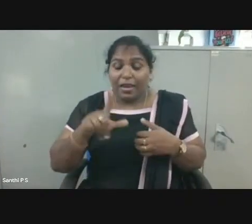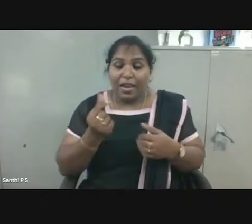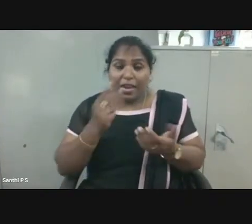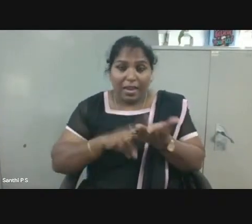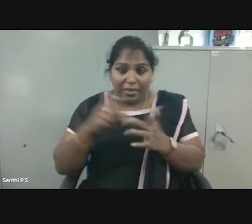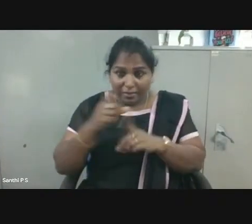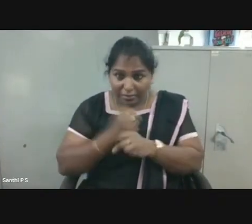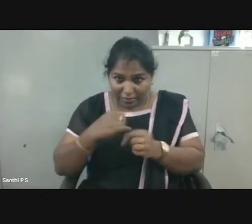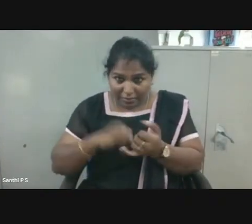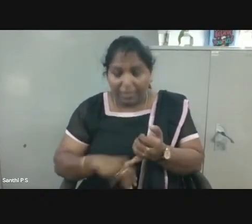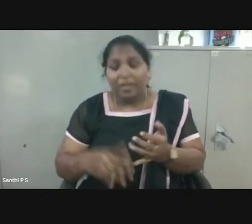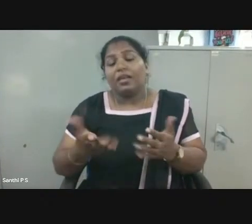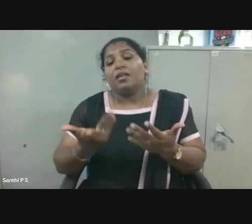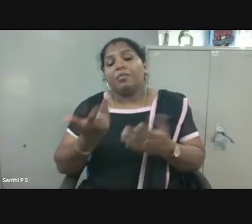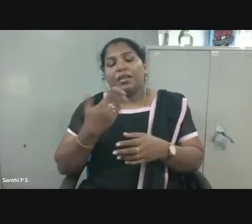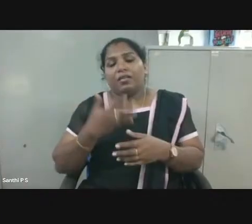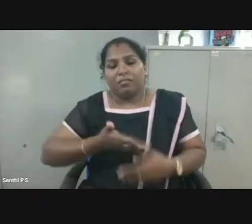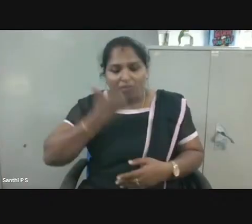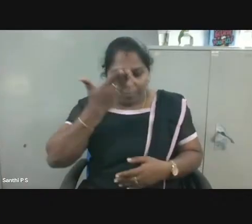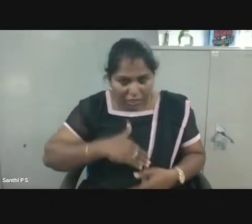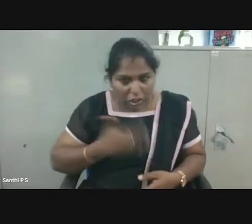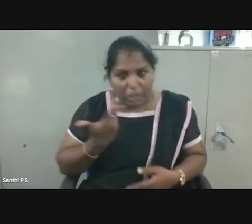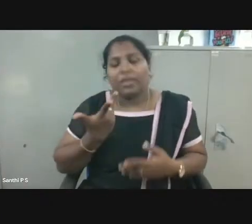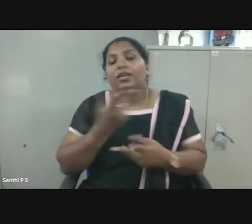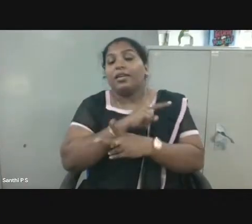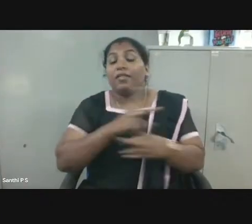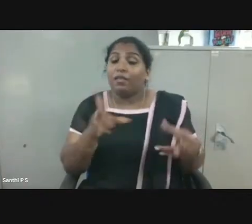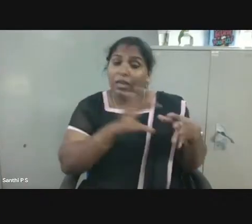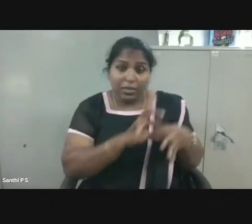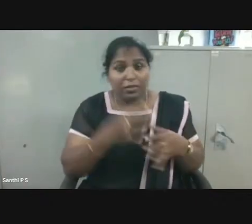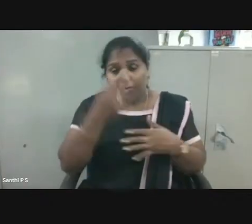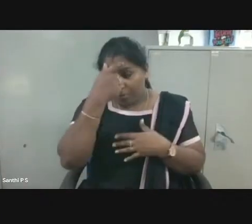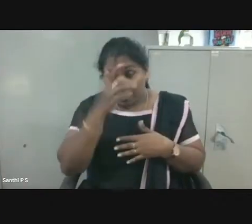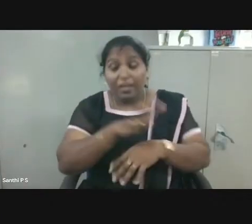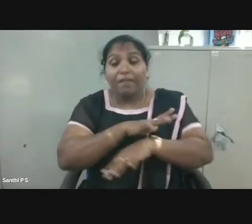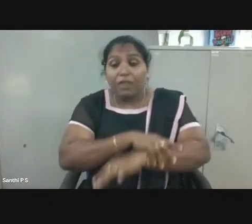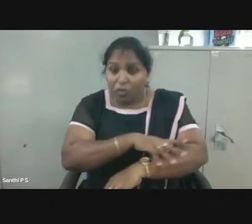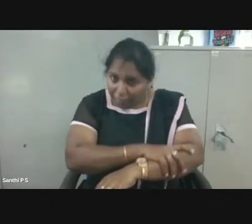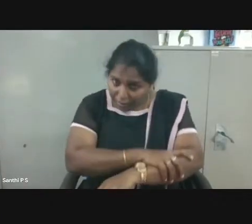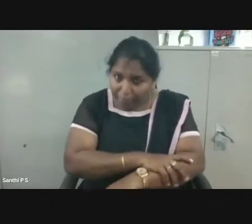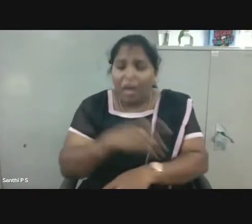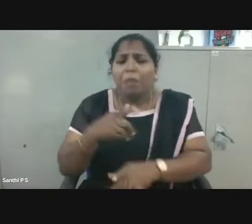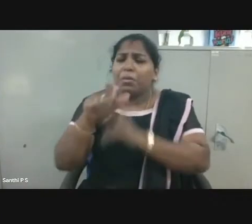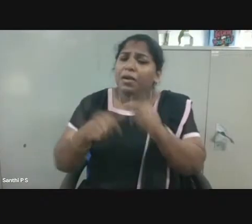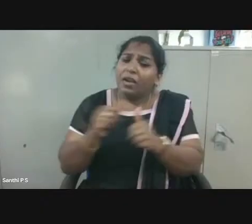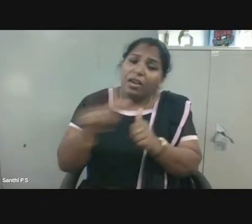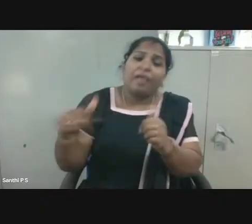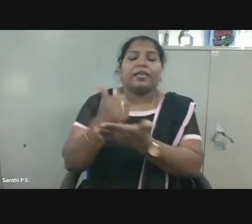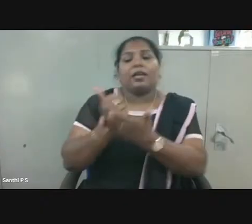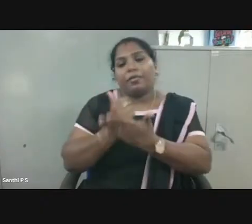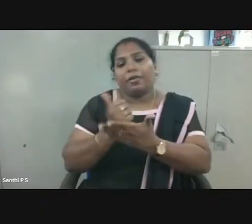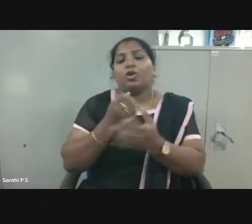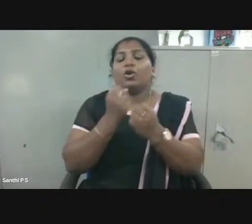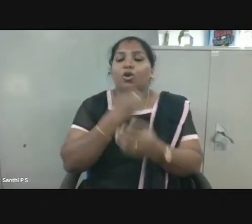പൾമനോളജിസ്റ്റിനെ വേണം. റെസ്പിറേറ്ററി തെറാപ്പിസ്റ്റ് എന്ന് പറഞ്ഞിട്ട് നെഞ്ചിന്റെ ഫിസിയോതെറാപ്പി ചെയ്യുന്ന ആൾക്കാരുടെ സഹായം വേണം. ഫിസിയോതെറാപ്പി